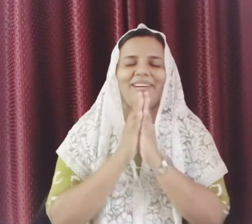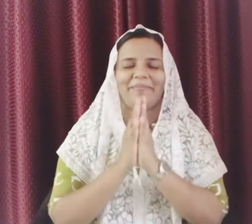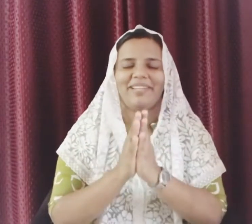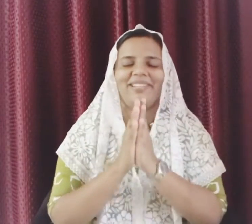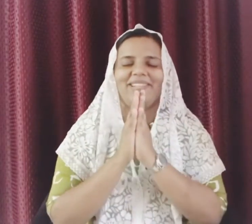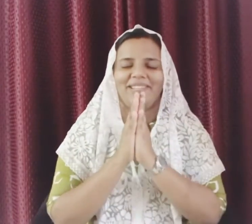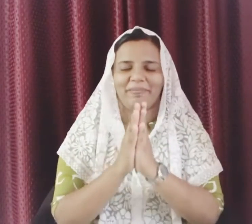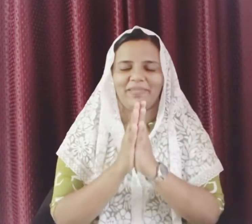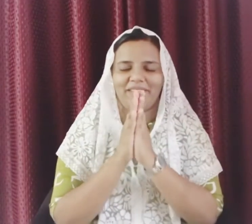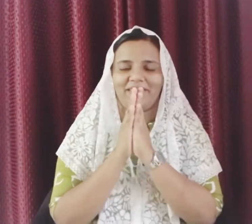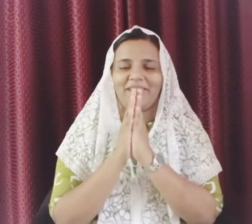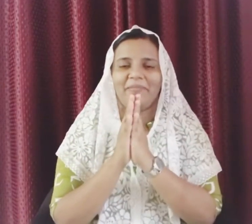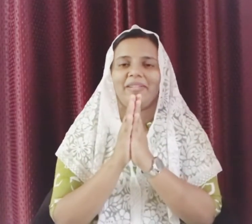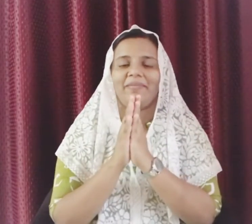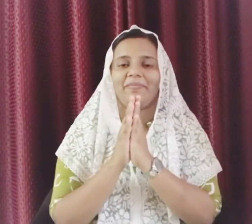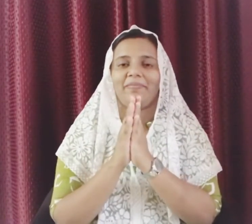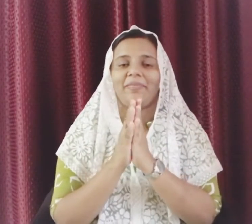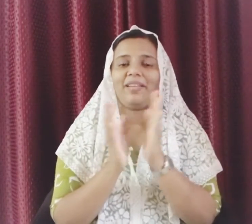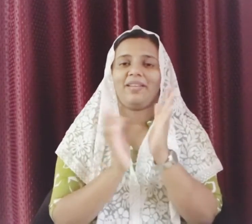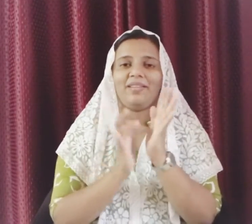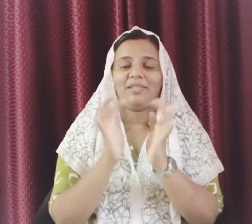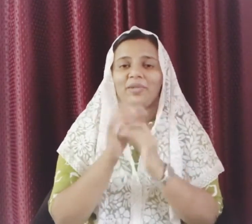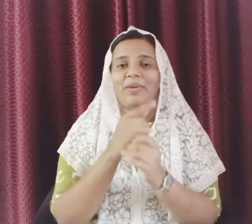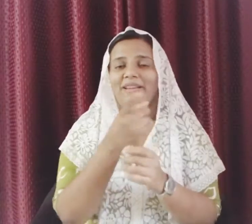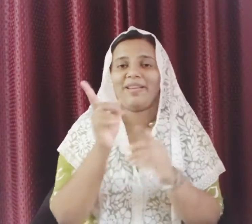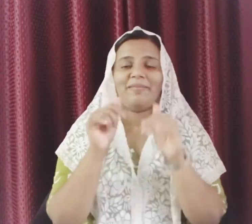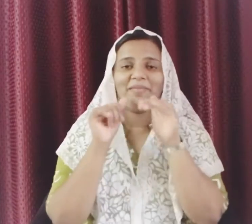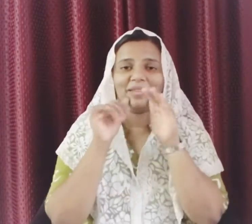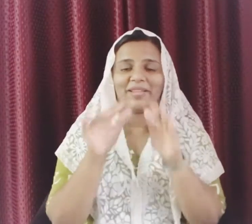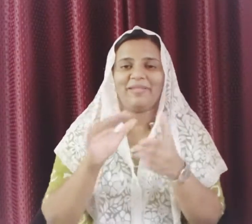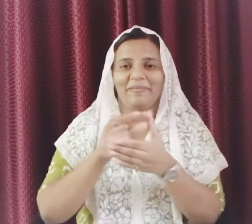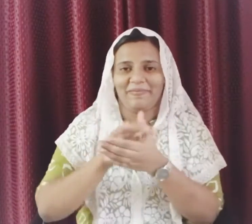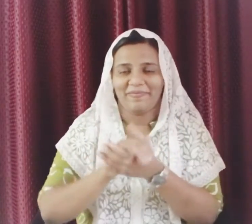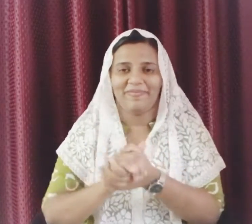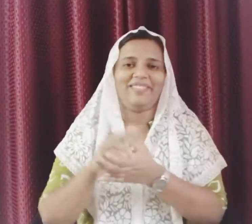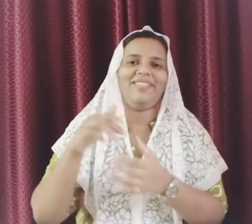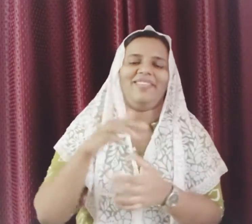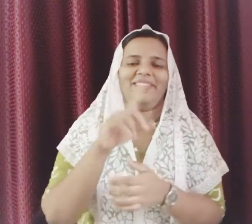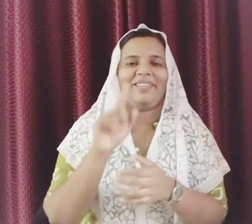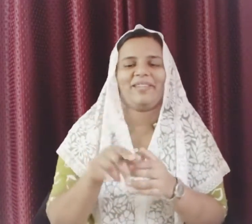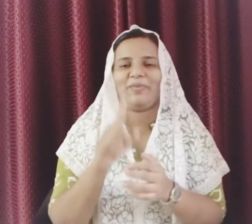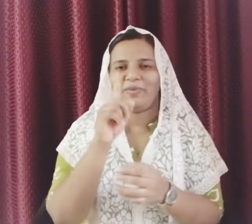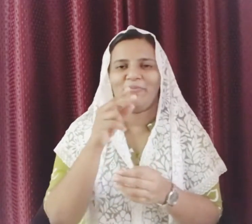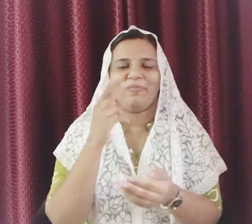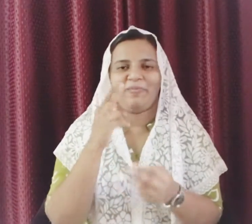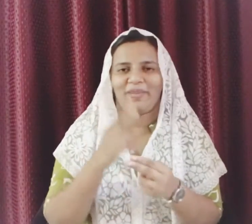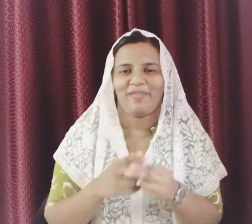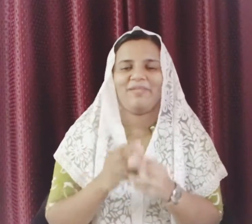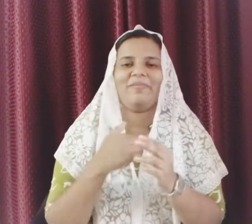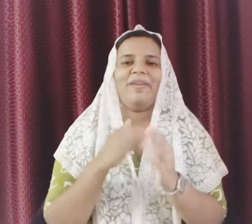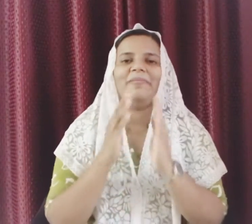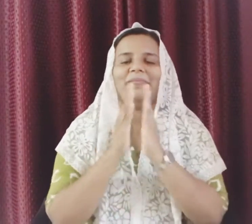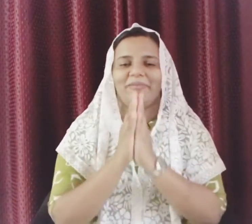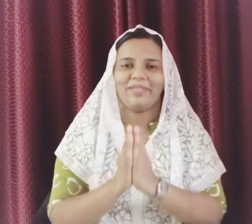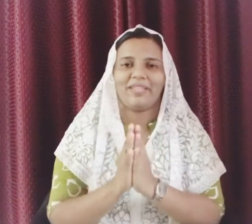തന്നെ. ആമേൻ ആമേൻ ആമേൻ. കർത്താവ് നിങ്ങളെ അനുഗ്രഹിച്ച് കൈപിടിച്ച് നടത്തുമാറാകട്ടെ എന്ന് ഒരിക്കലൂടെ പ്രാർത്ഥിക്കുന്നു. നമ്മൾ ഇന്നലെ